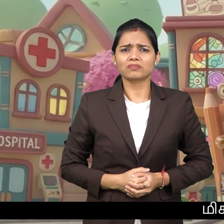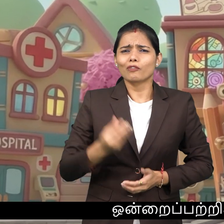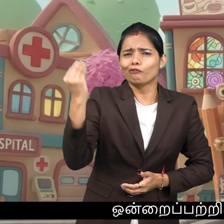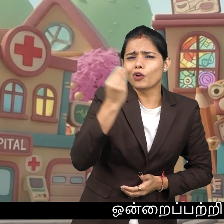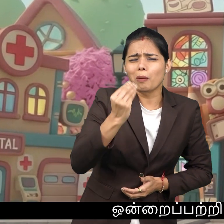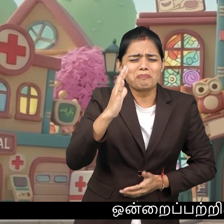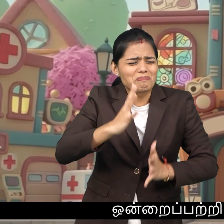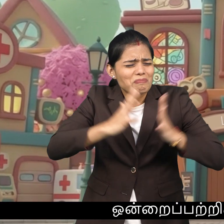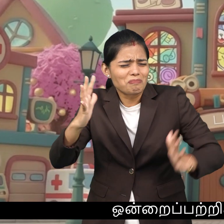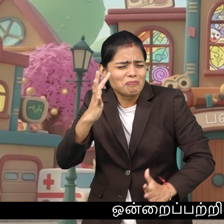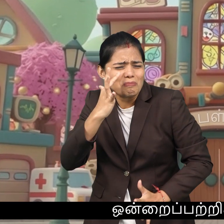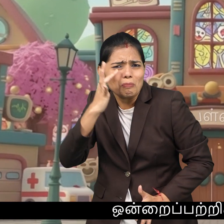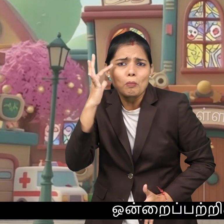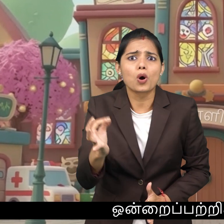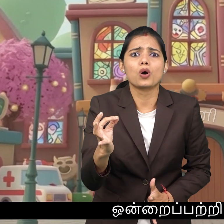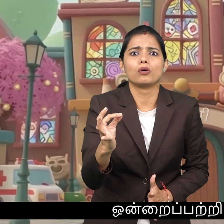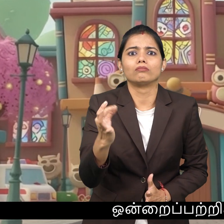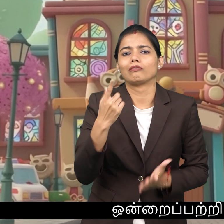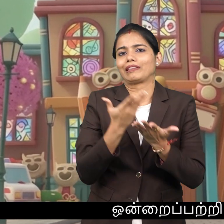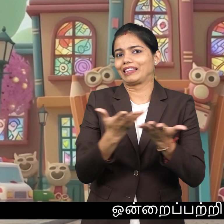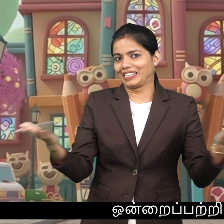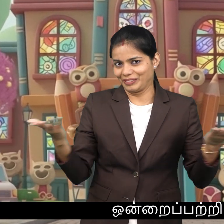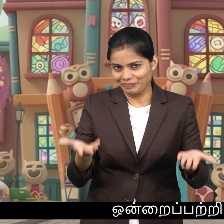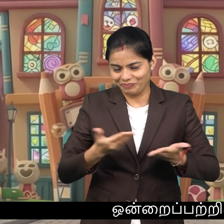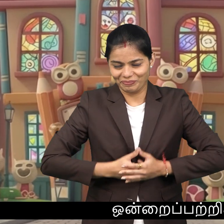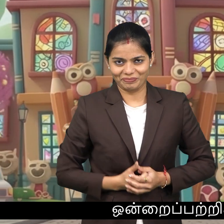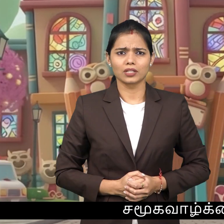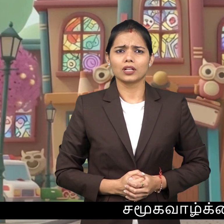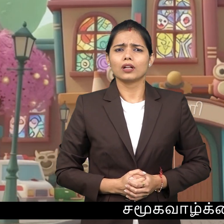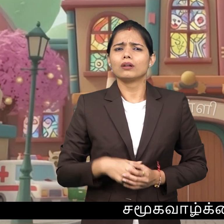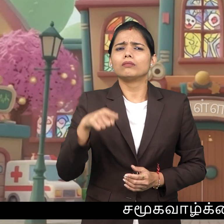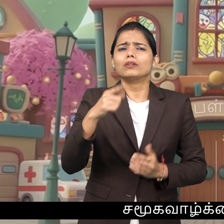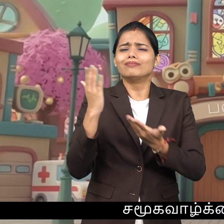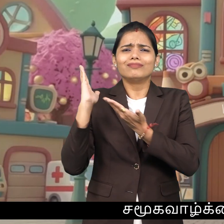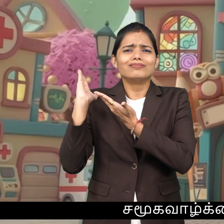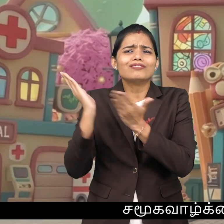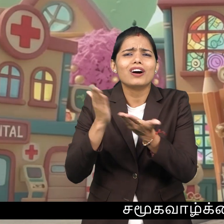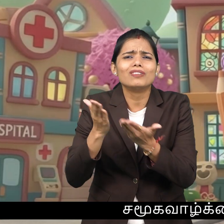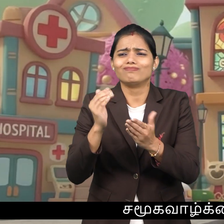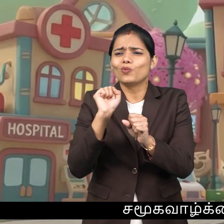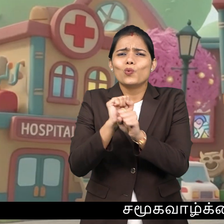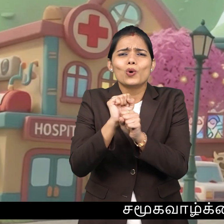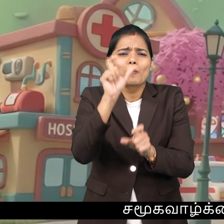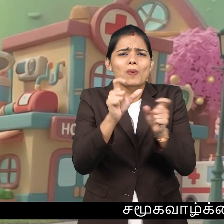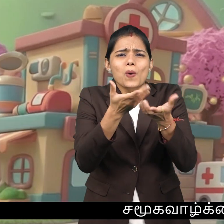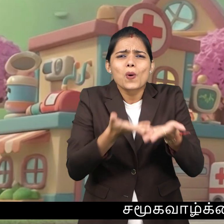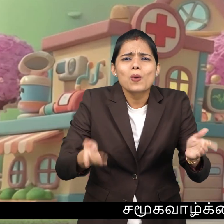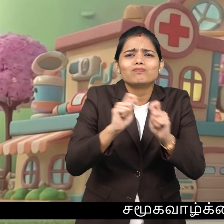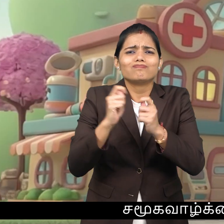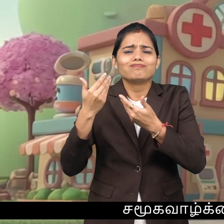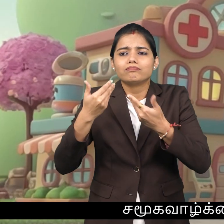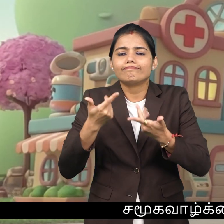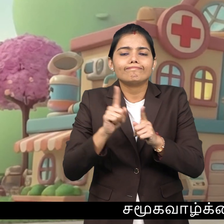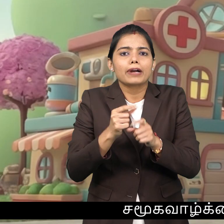முக்கியமான ஒன்றை பற்றி கற்றுக்கொள்ளப் போகிறோம். சமூக வாழ்க்கைக்கான பொது சேவைகள்.